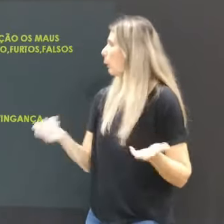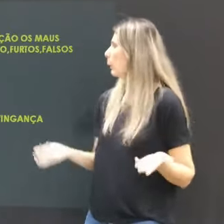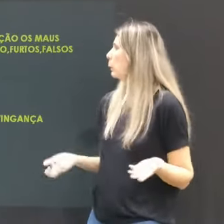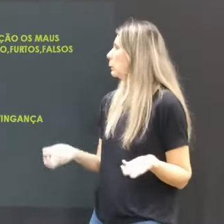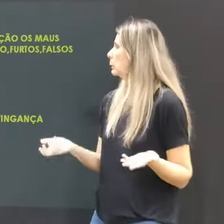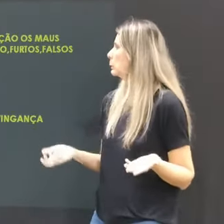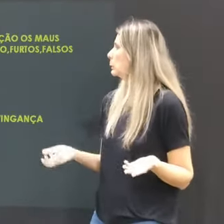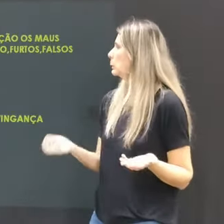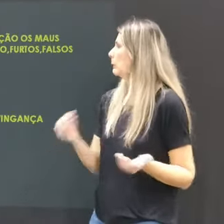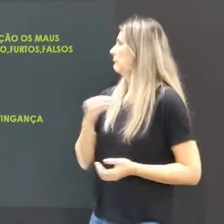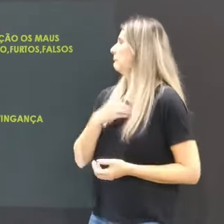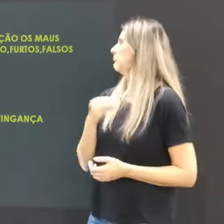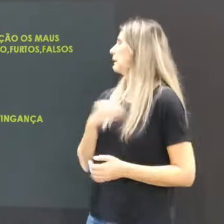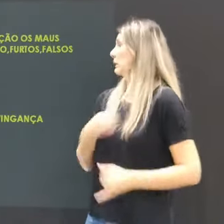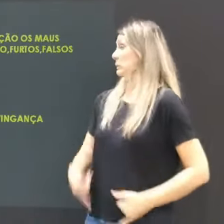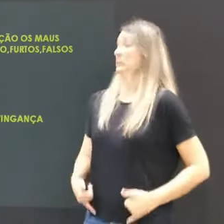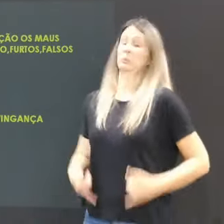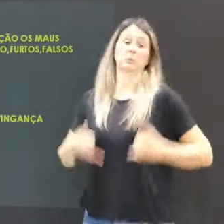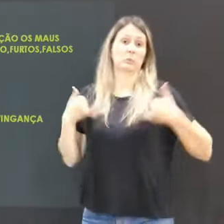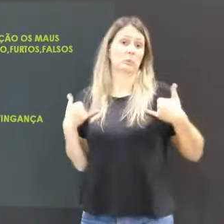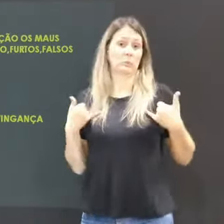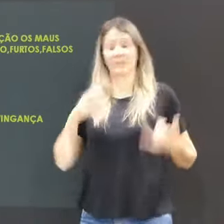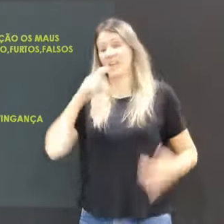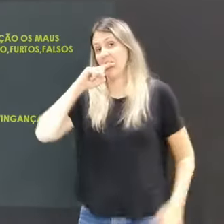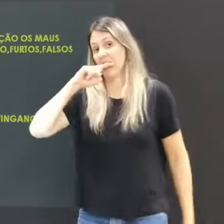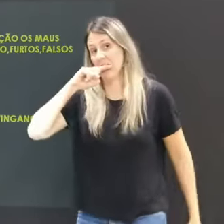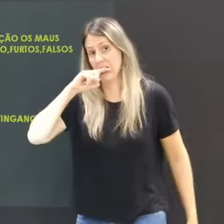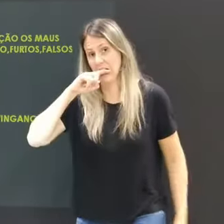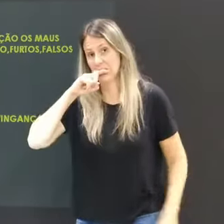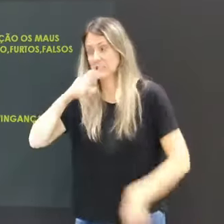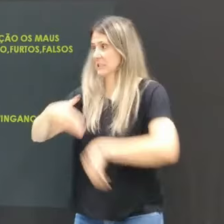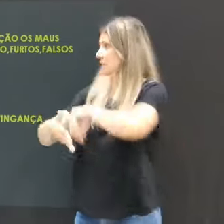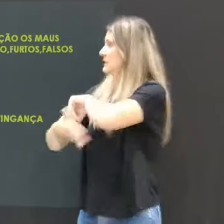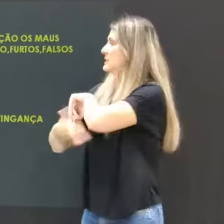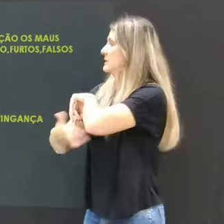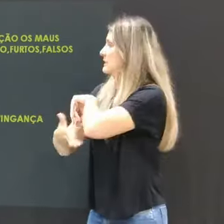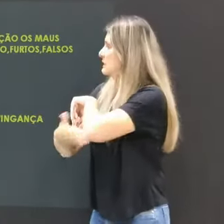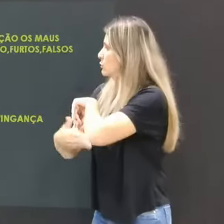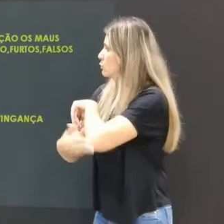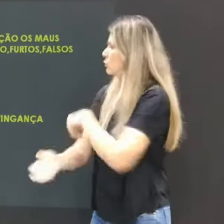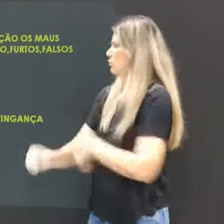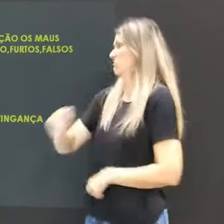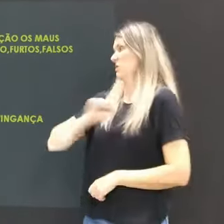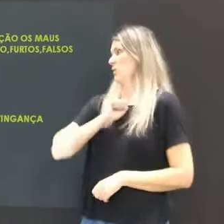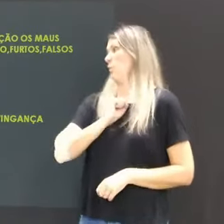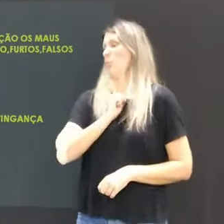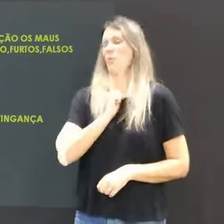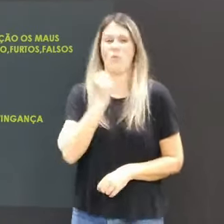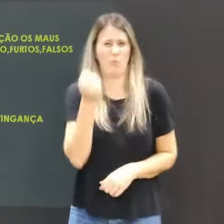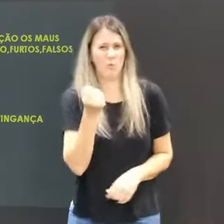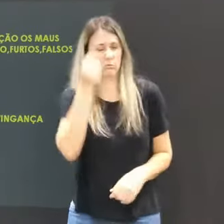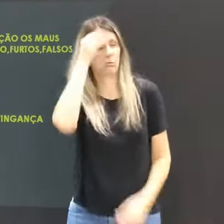Continua falando texto sobre roubo, sobre orgulho, sobre vaidade, sobre inveja, sobre ódio,